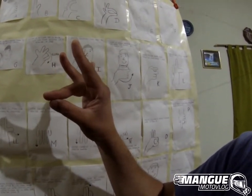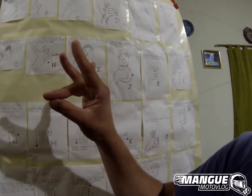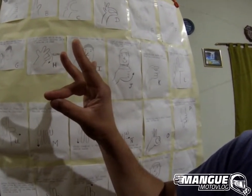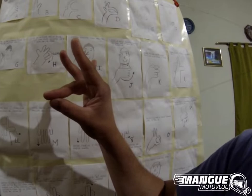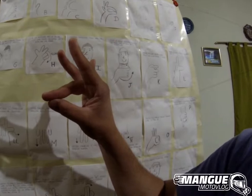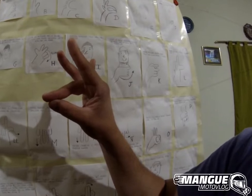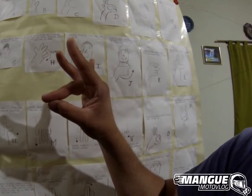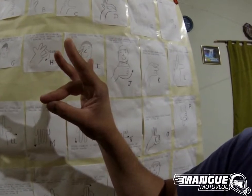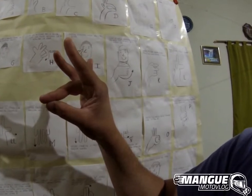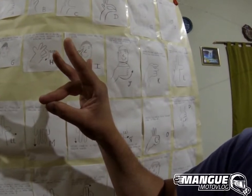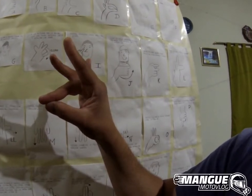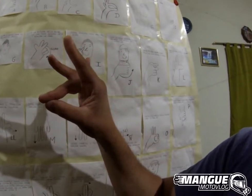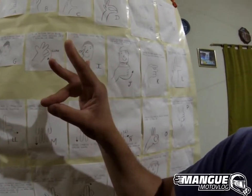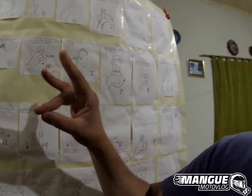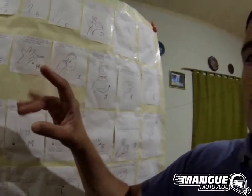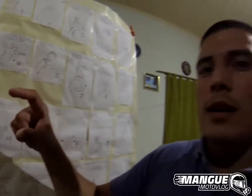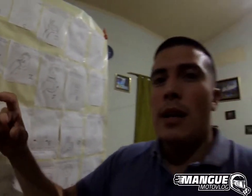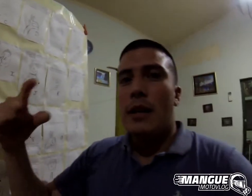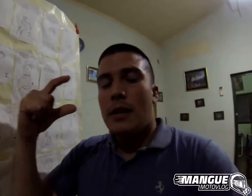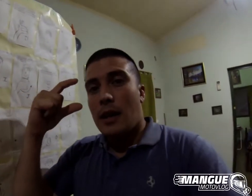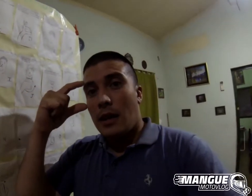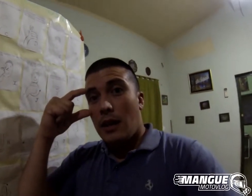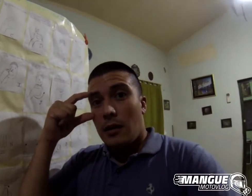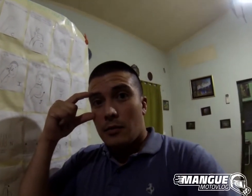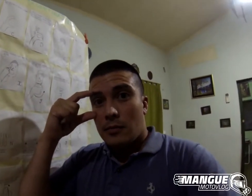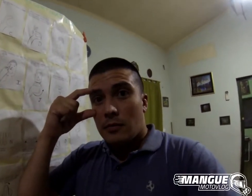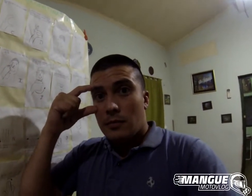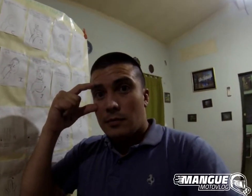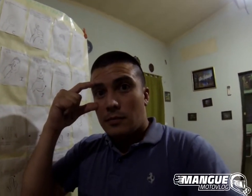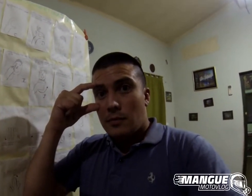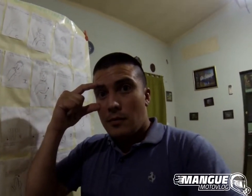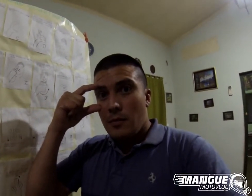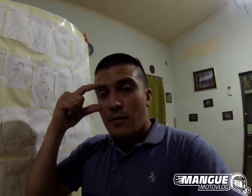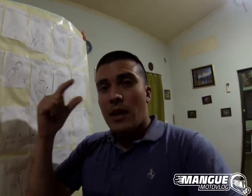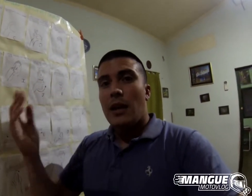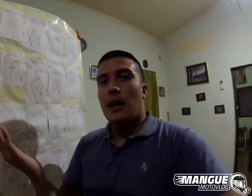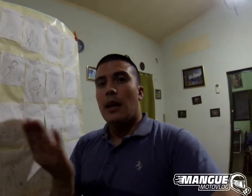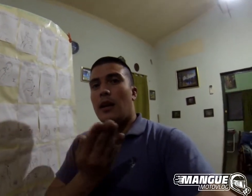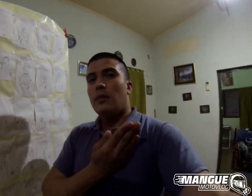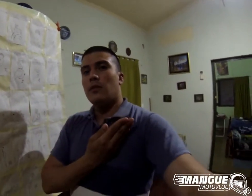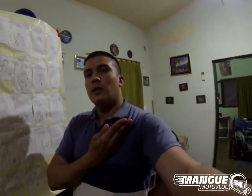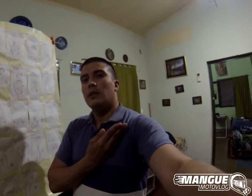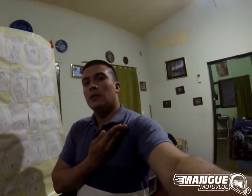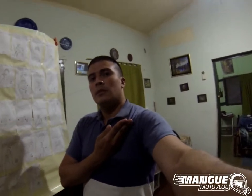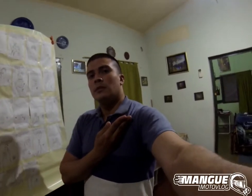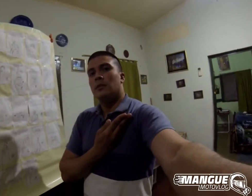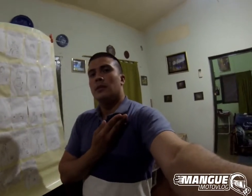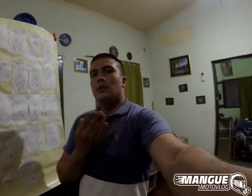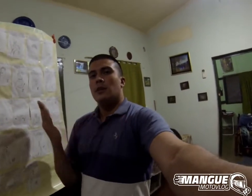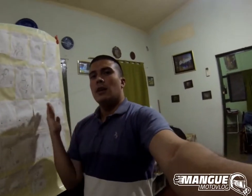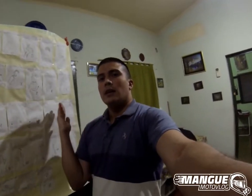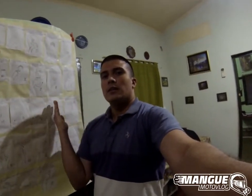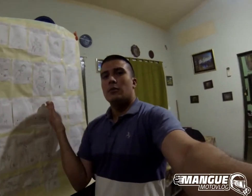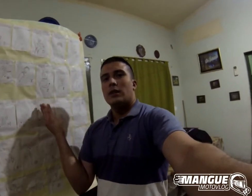D. La letra E. La F. Hacemos